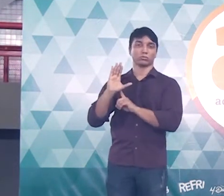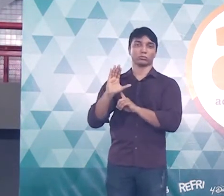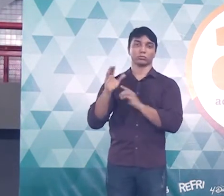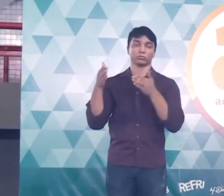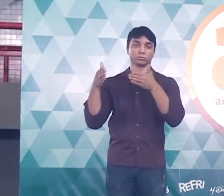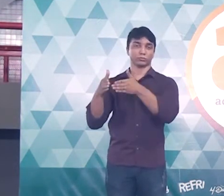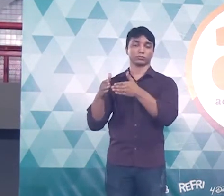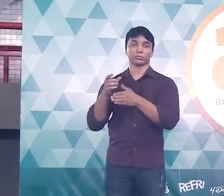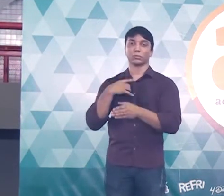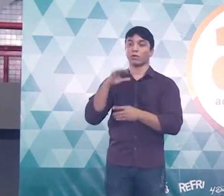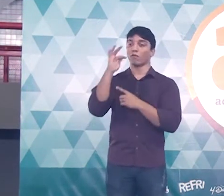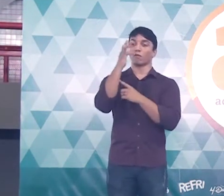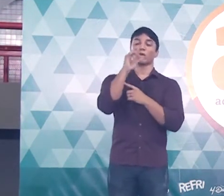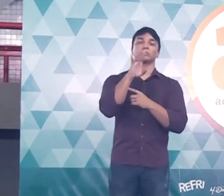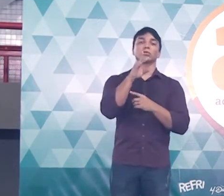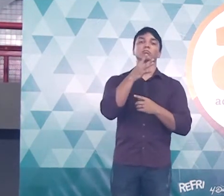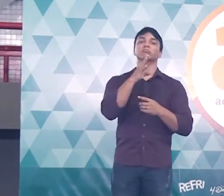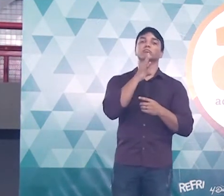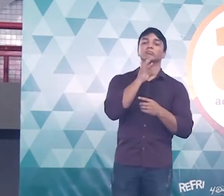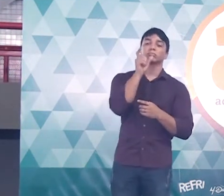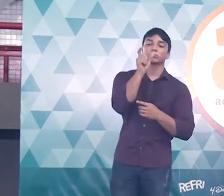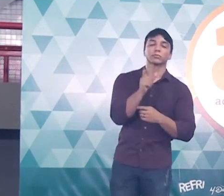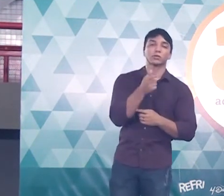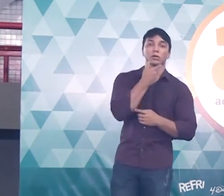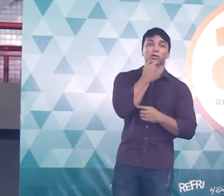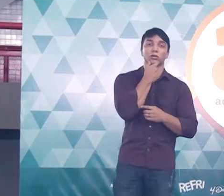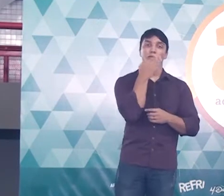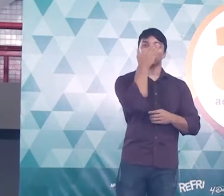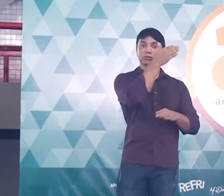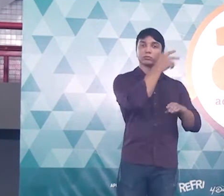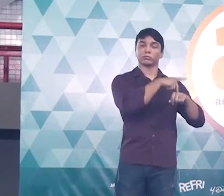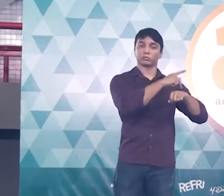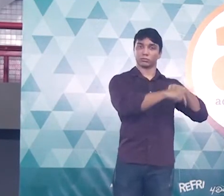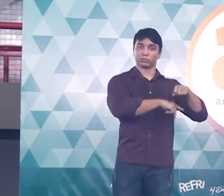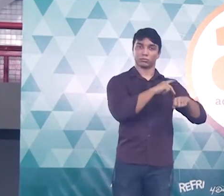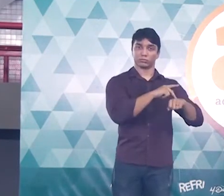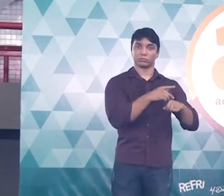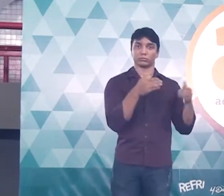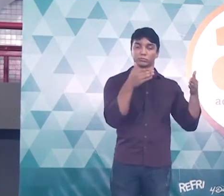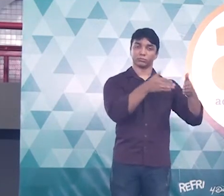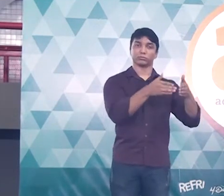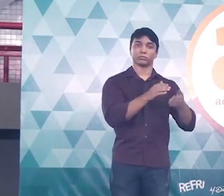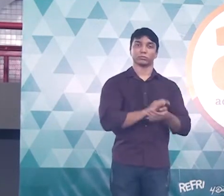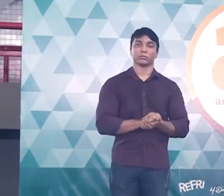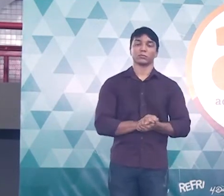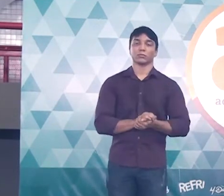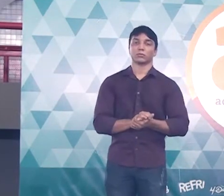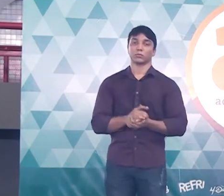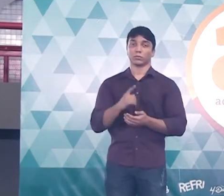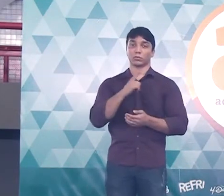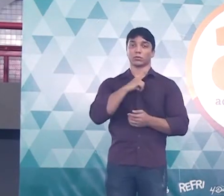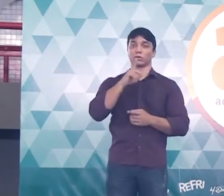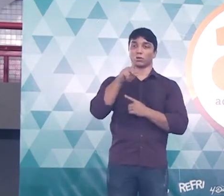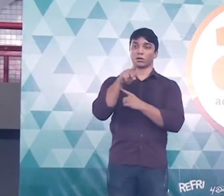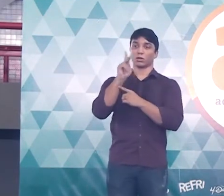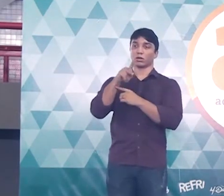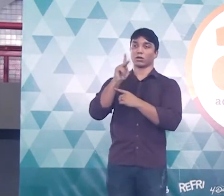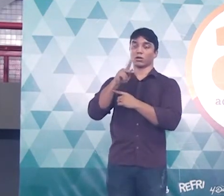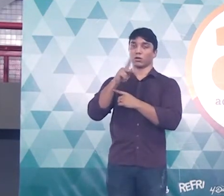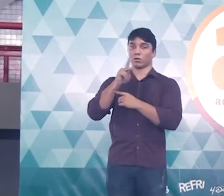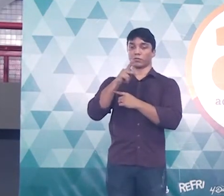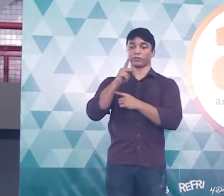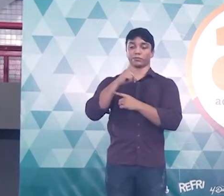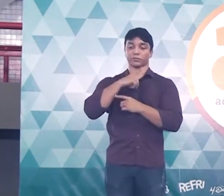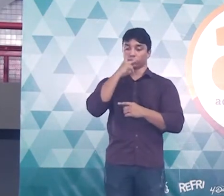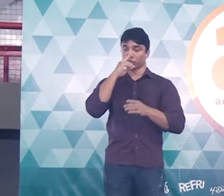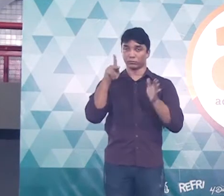mais para você entender que os países de língua inglesa utilizam uma escala específica. A escala Kelvin, essa é